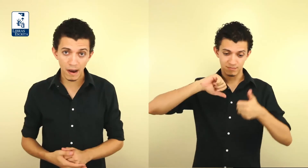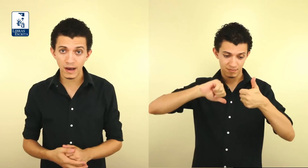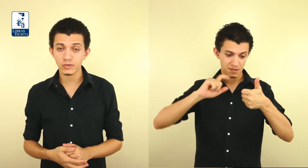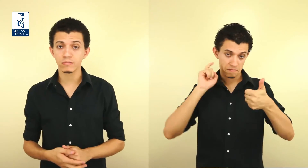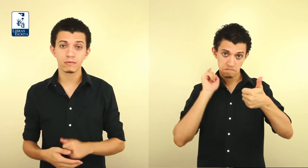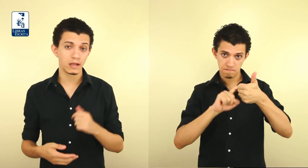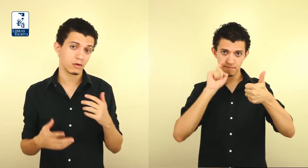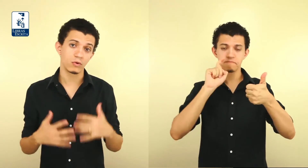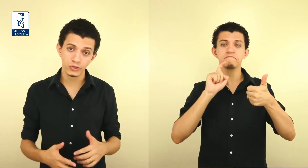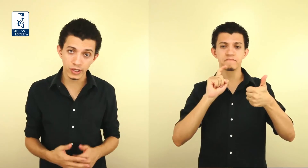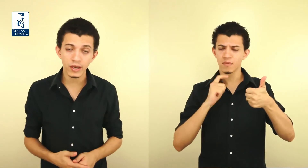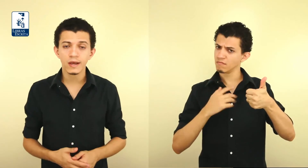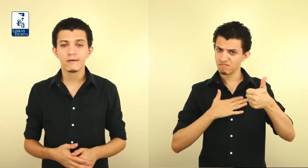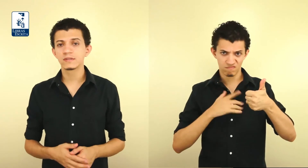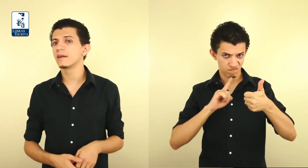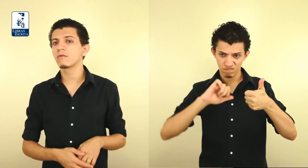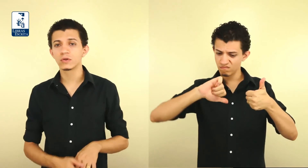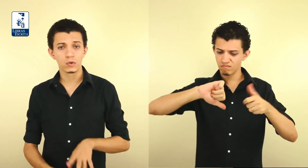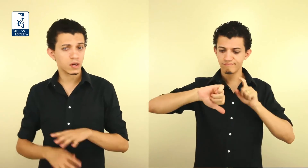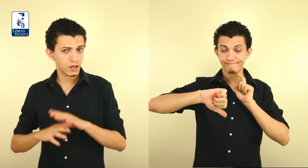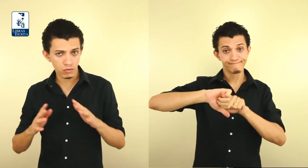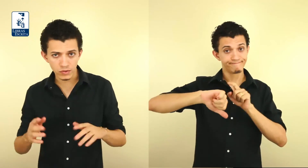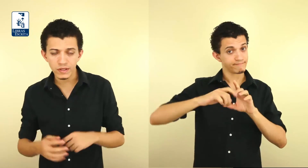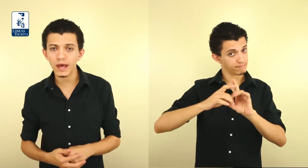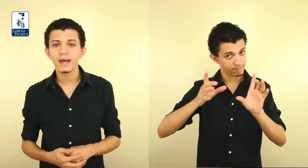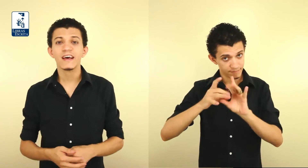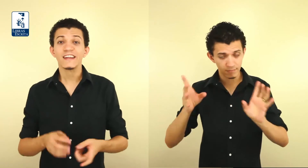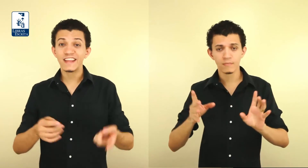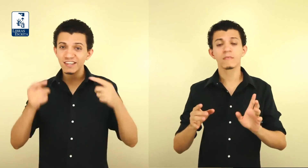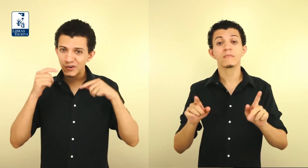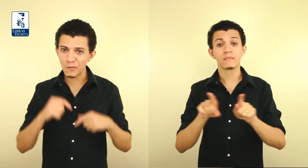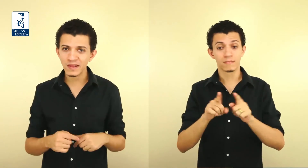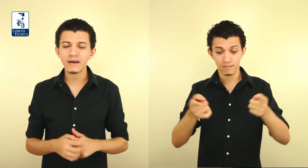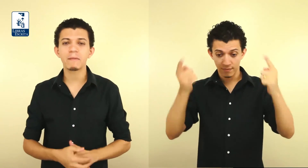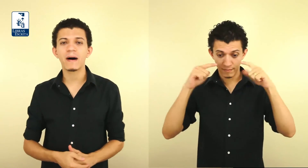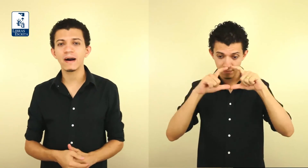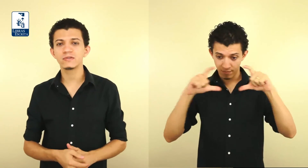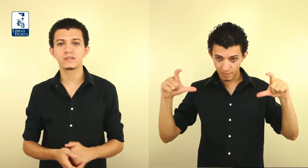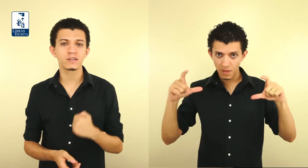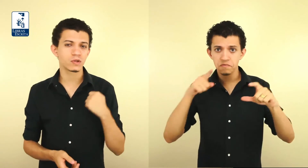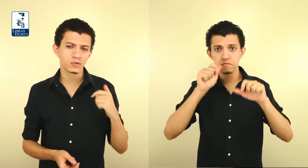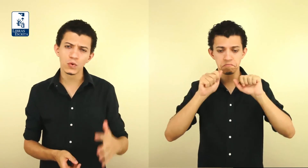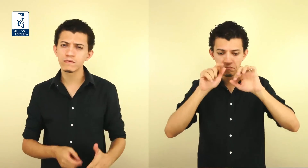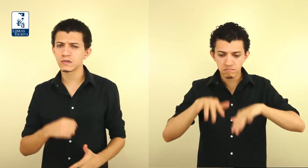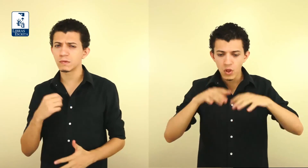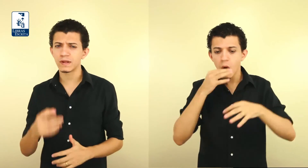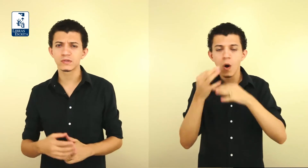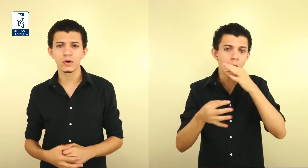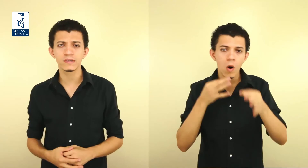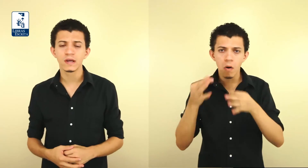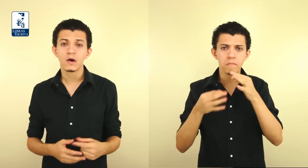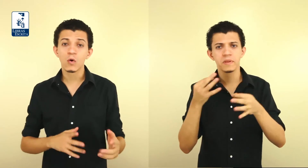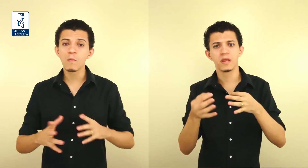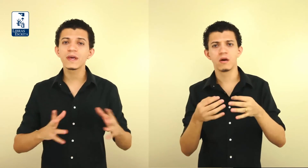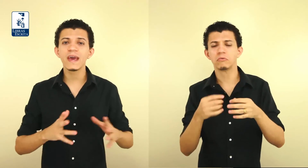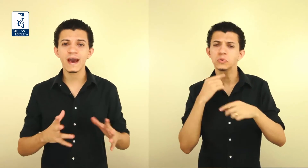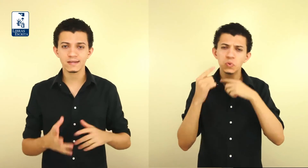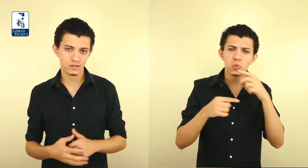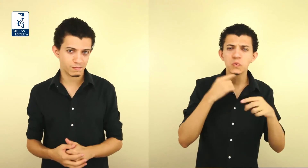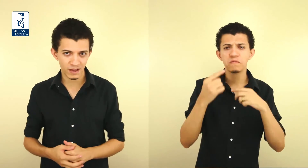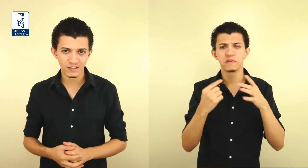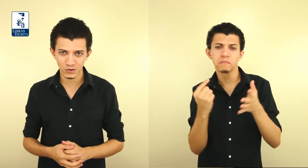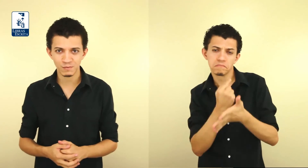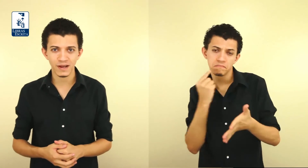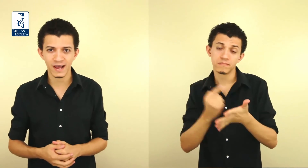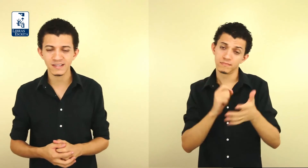gostei aqui abaixo, clique em curtir. Se você não gostou, clique em não gostei. Deixe seu comentário abaixo, dizendo suas dúvidas, suas impressões, como que é